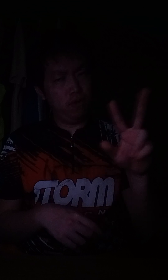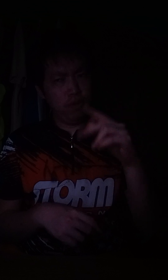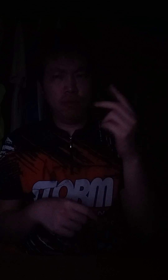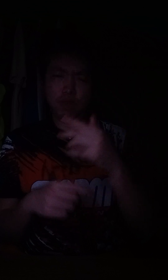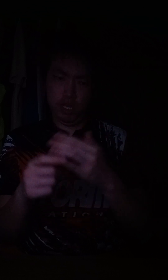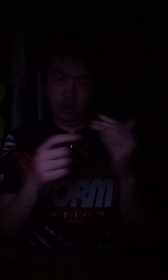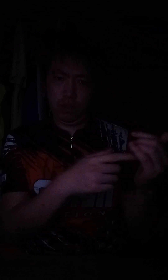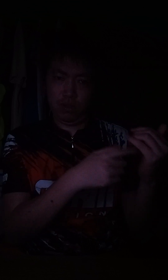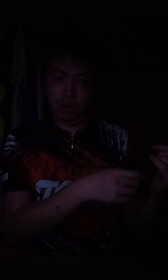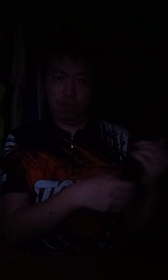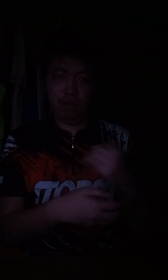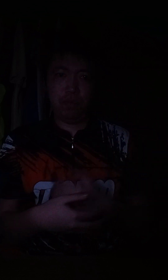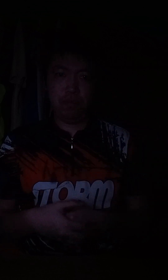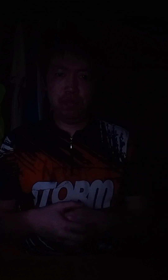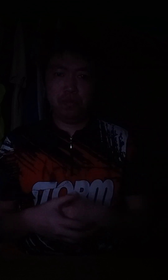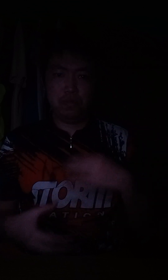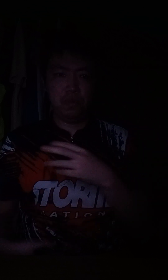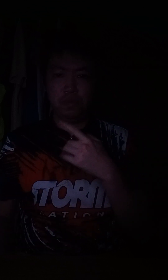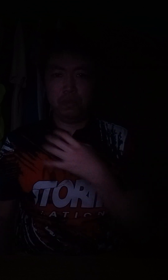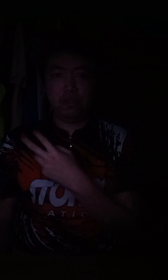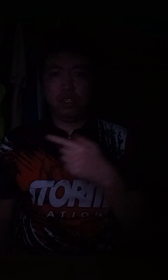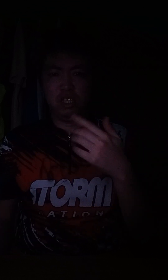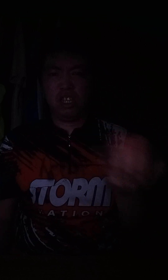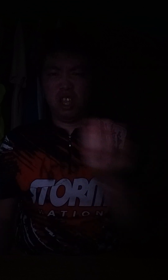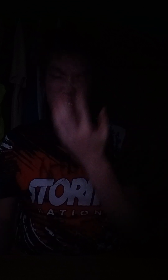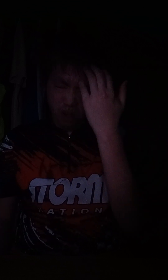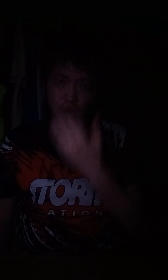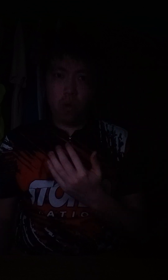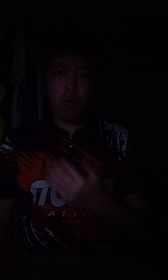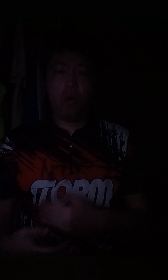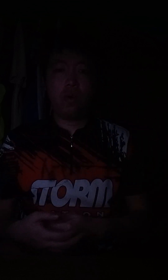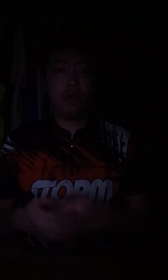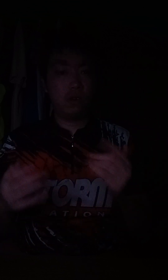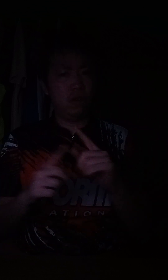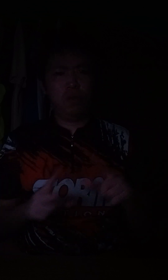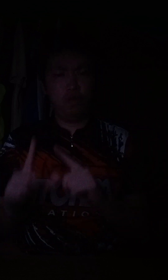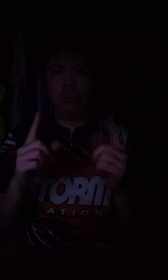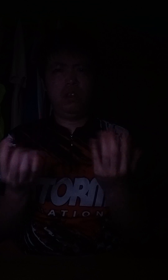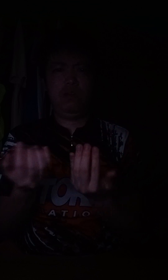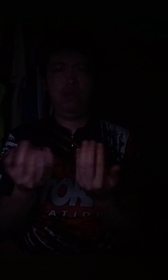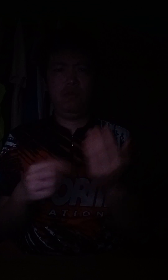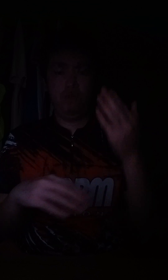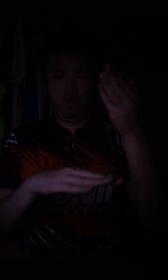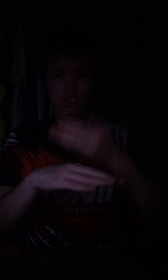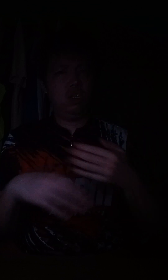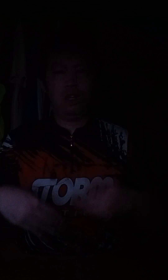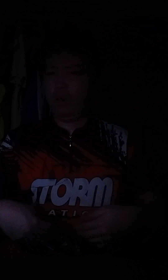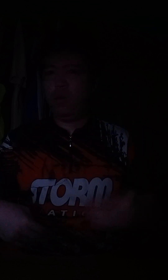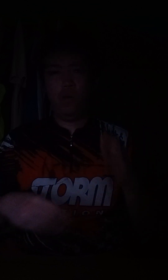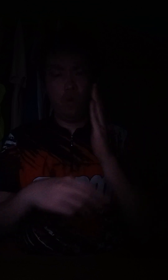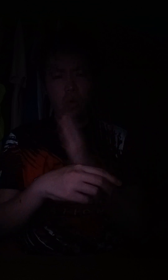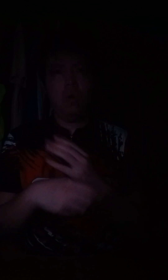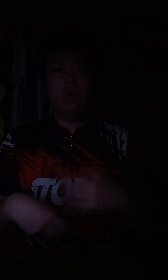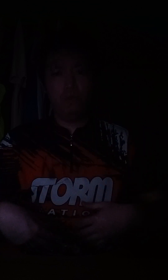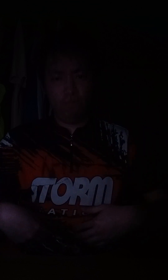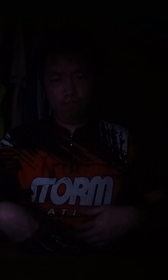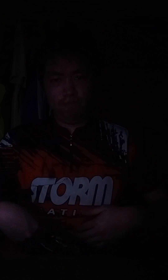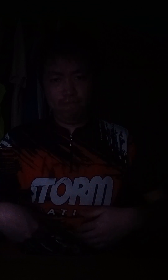병원으로 옮겨졌고 화물차 운전자도 다쳤습니다. 다행히 생명이 위태로운 중상자는 아직까지 없는 것으로 파악되고 있습니다.